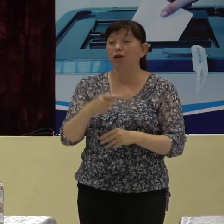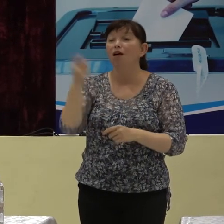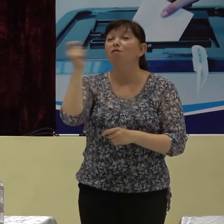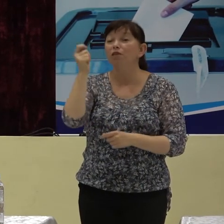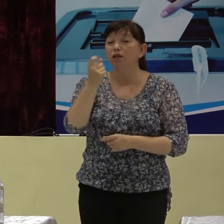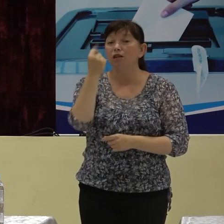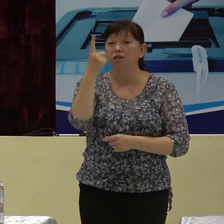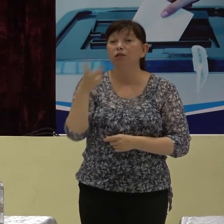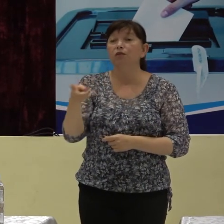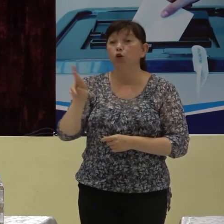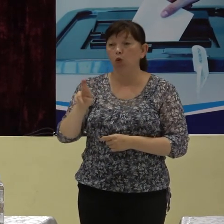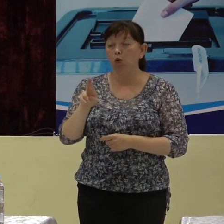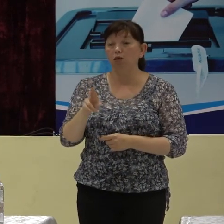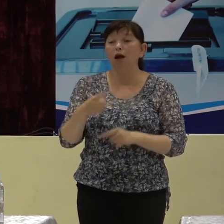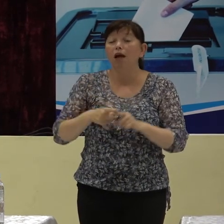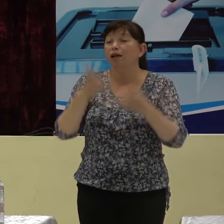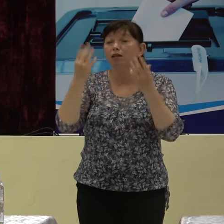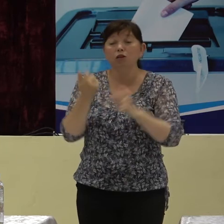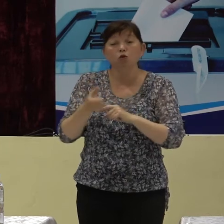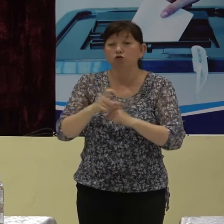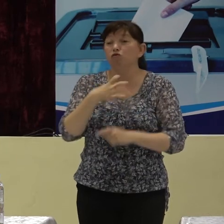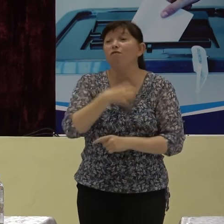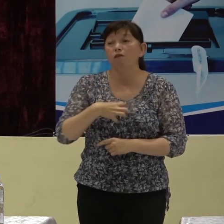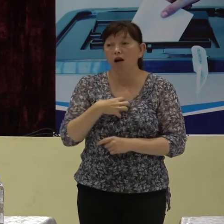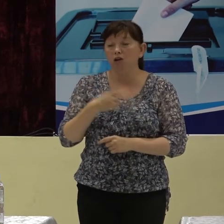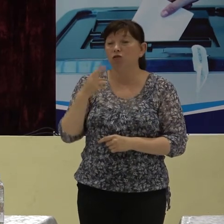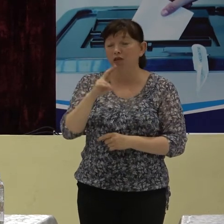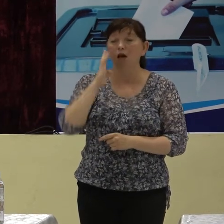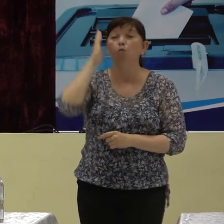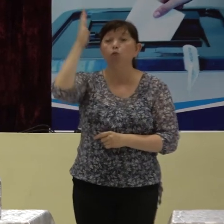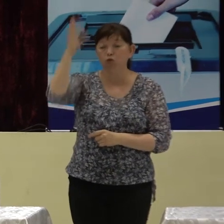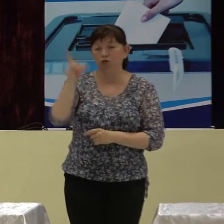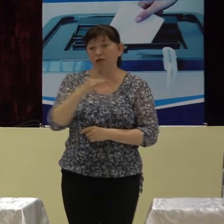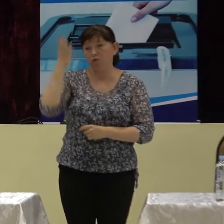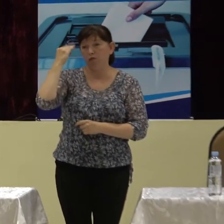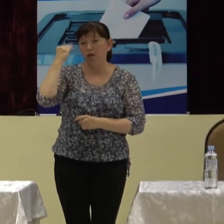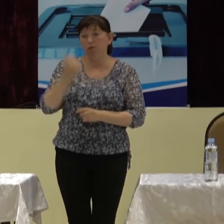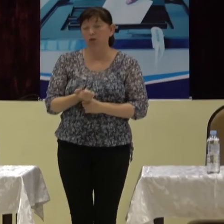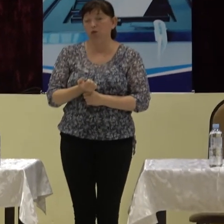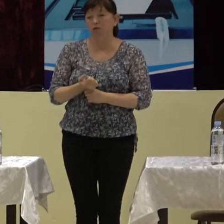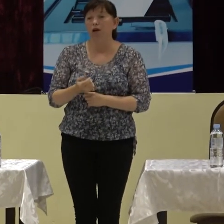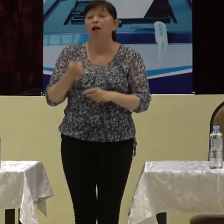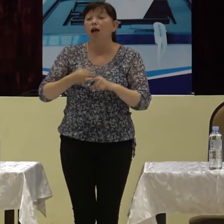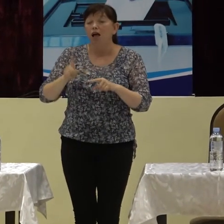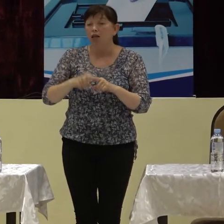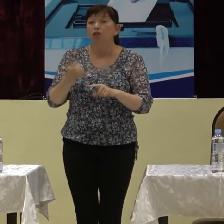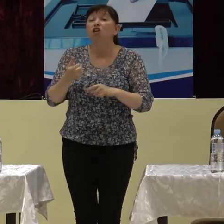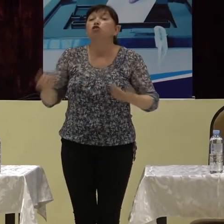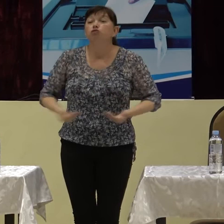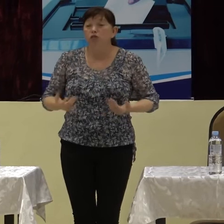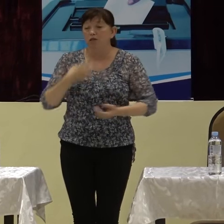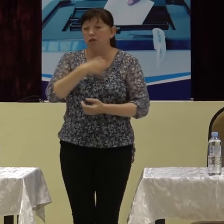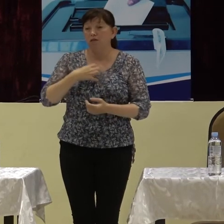Duminică 11 iulie este o zi foarte importantă pentru viitorul Republicii Moldova. Este vital